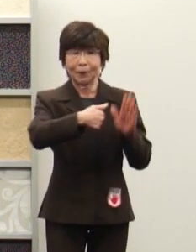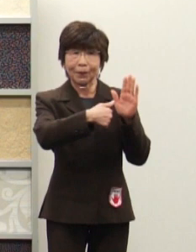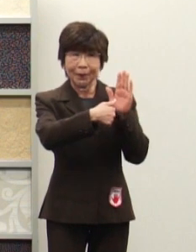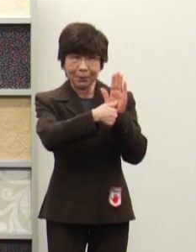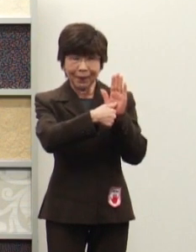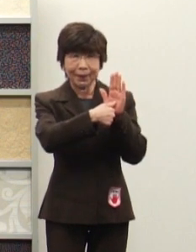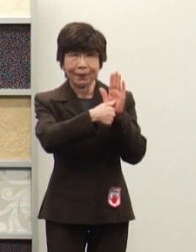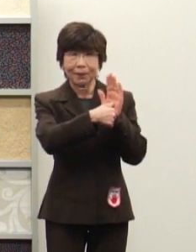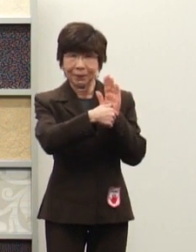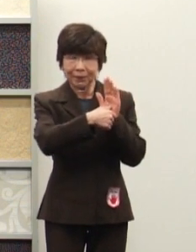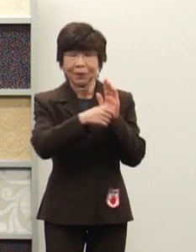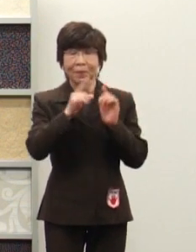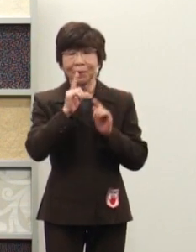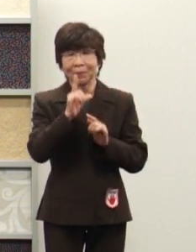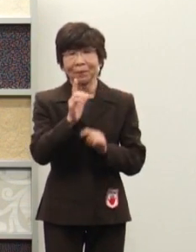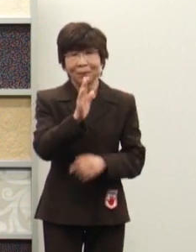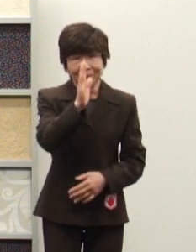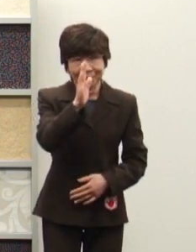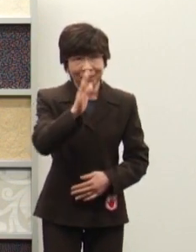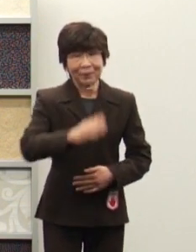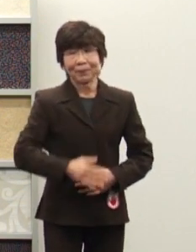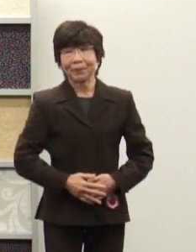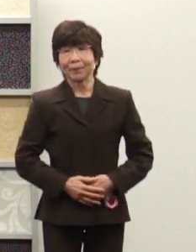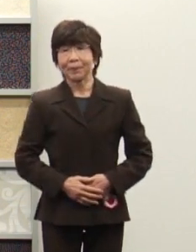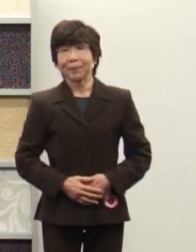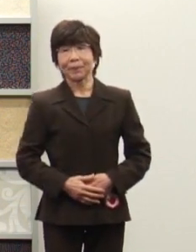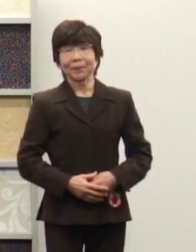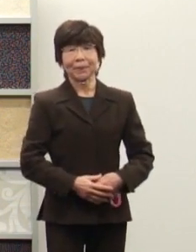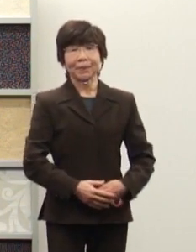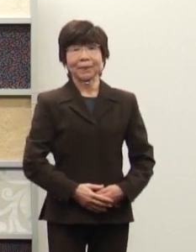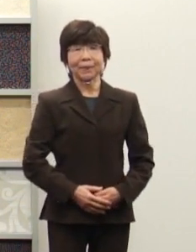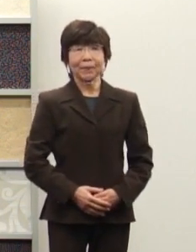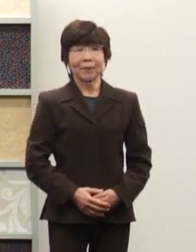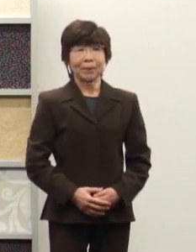たします。いかがでしょうか。